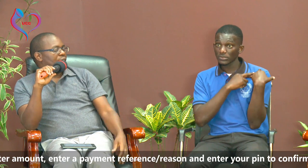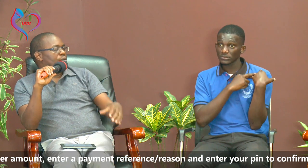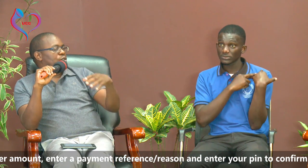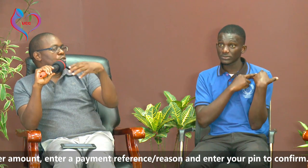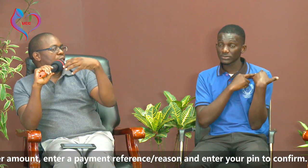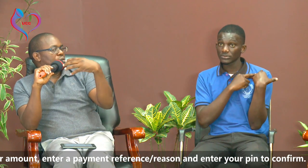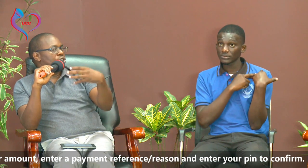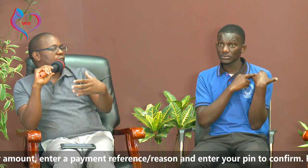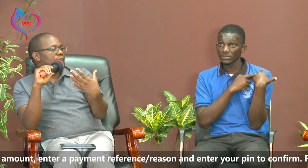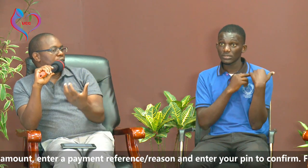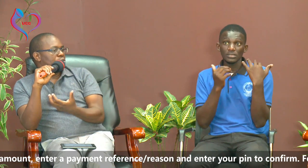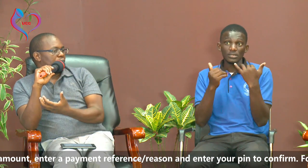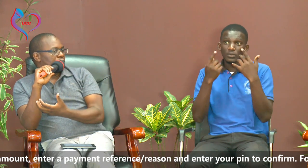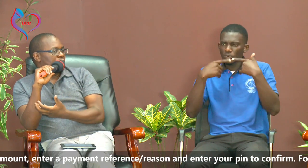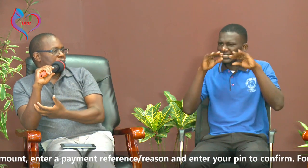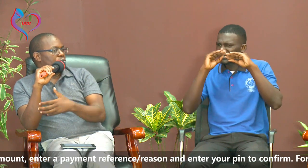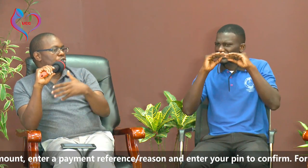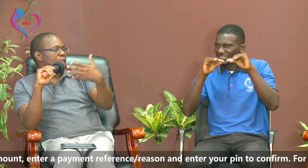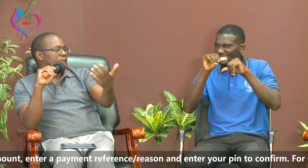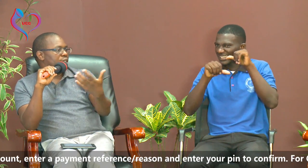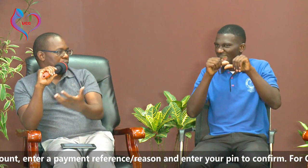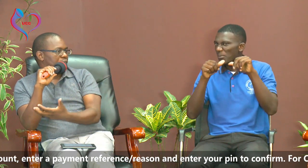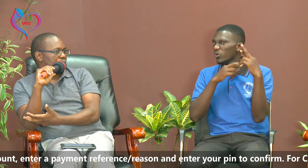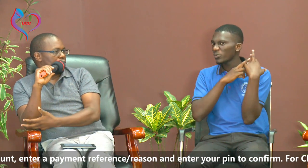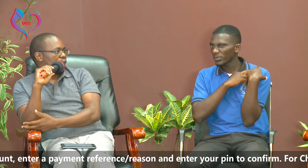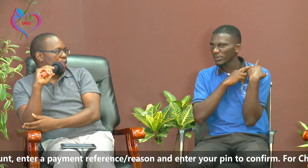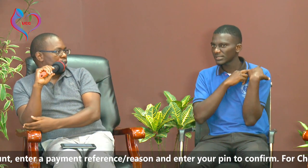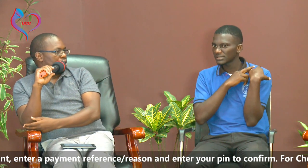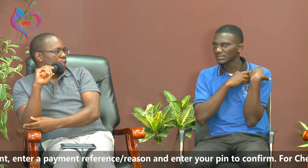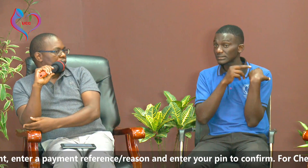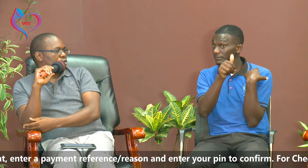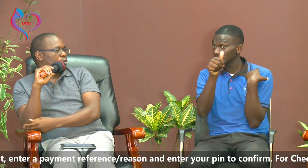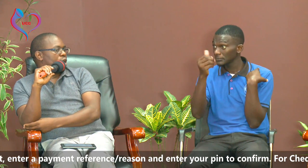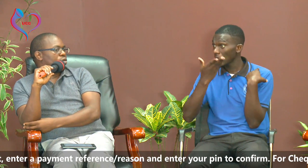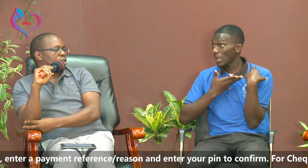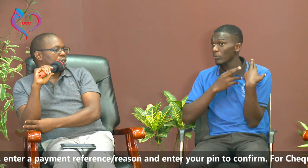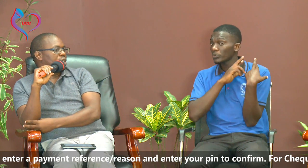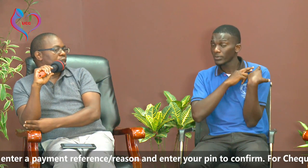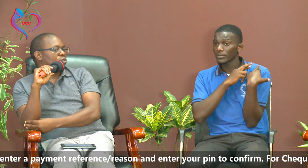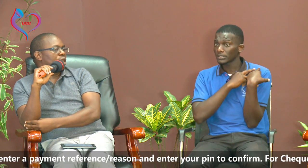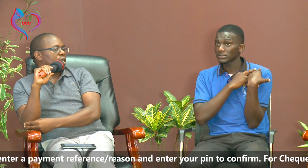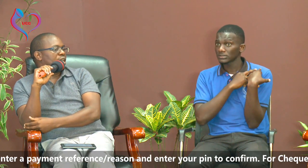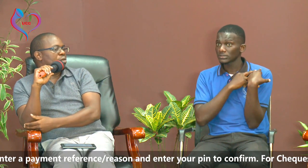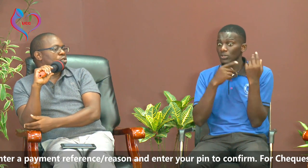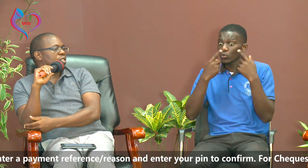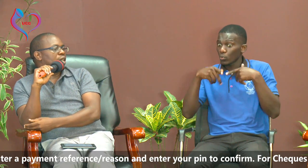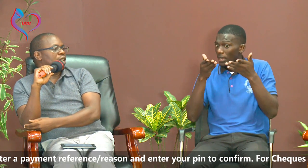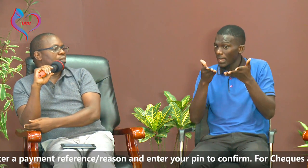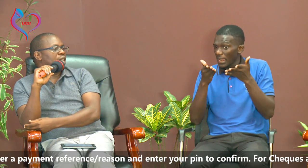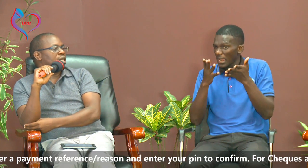era tubadde tusomesa ku kigendererwa buli muntu alina ekigendererwa tetuli wano nti Katonda yalina chemicals